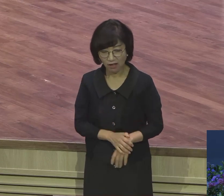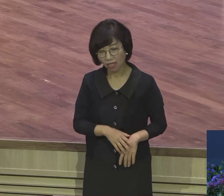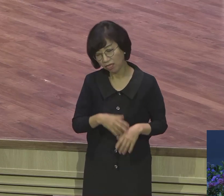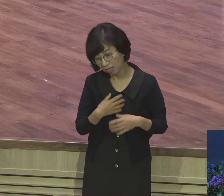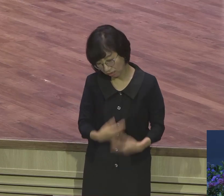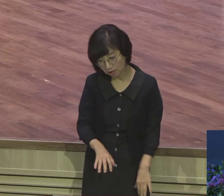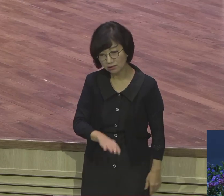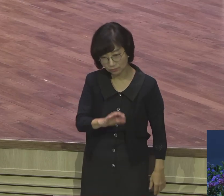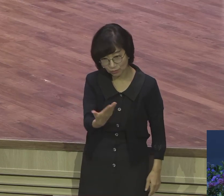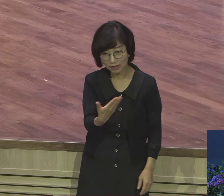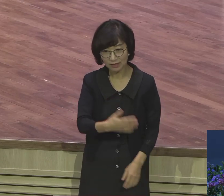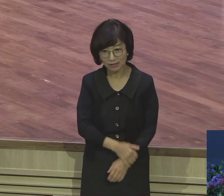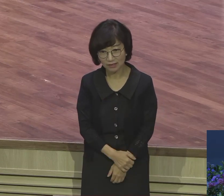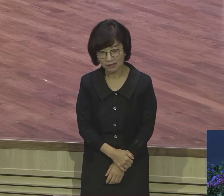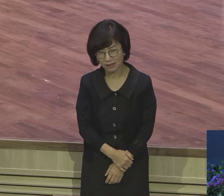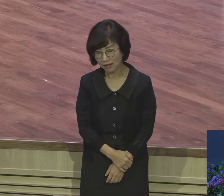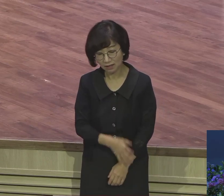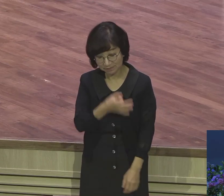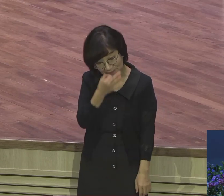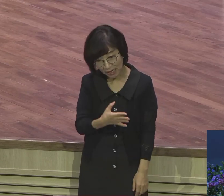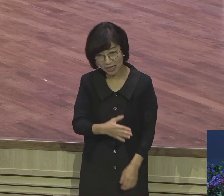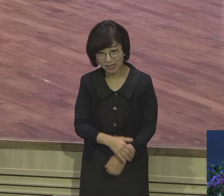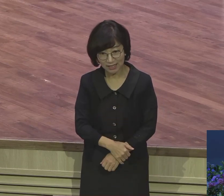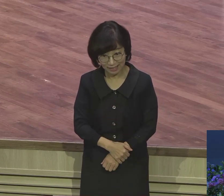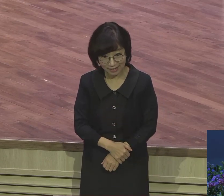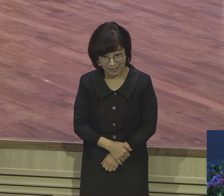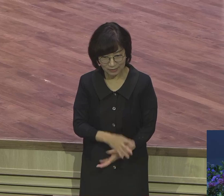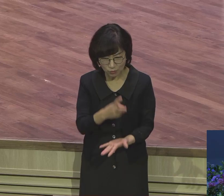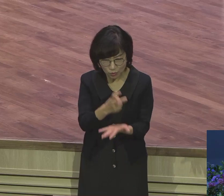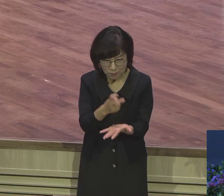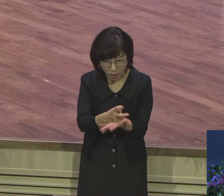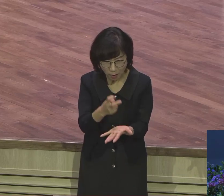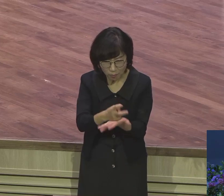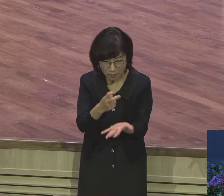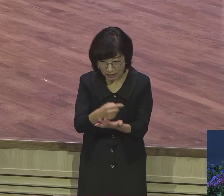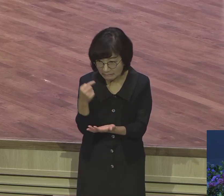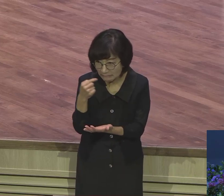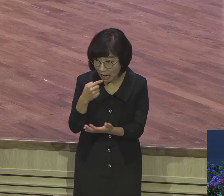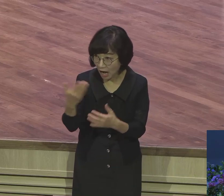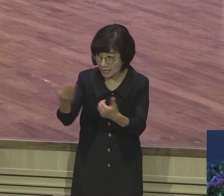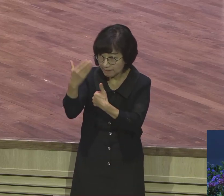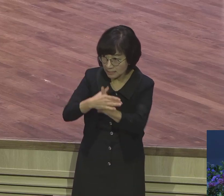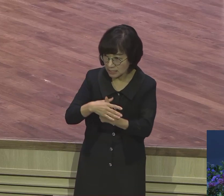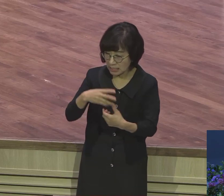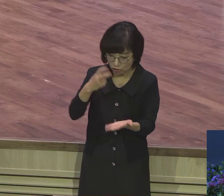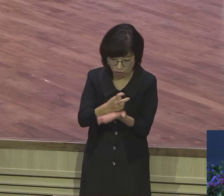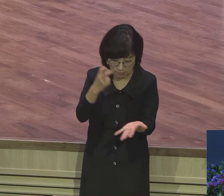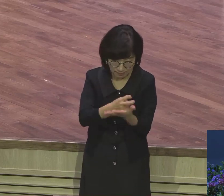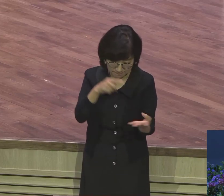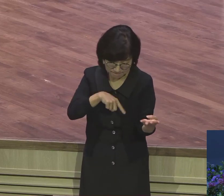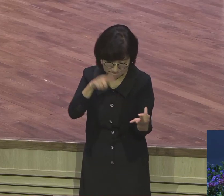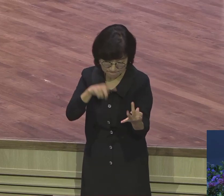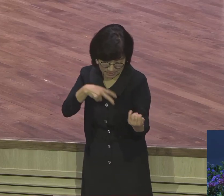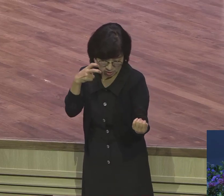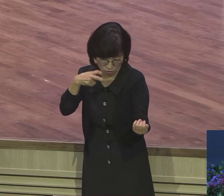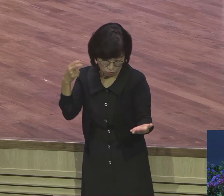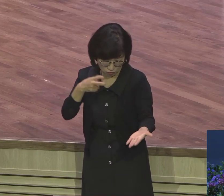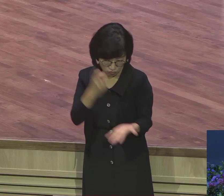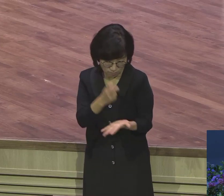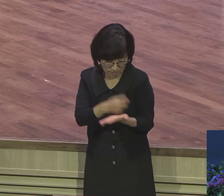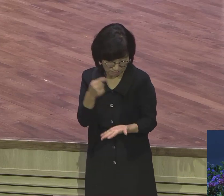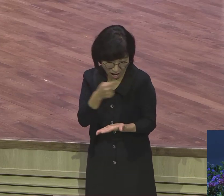힘듭니다. 하나님 일하는 게 율법적 열심은요. 그 직군마다 하는 게 너무 힘들어. 율법적 열심이에요.